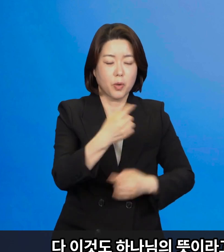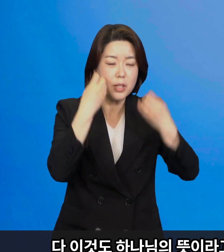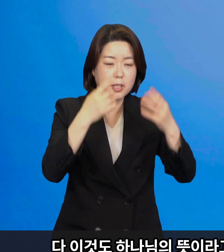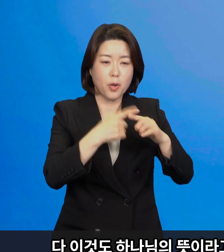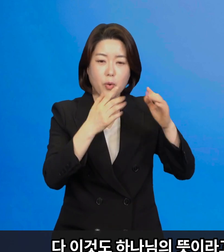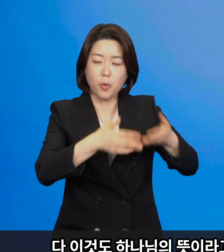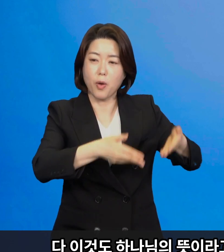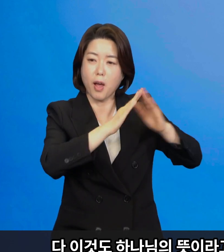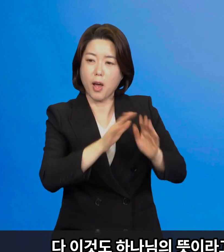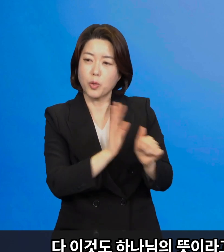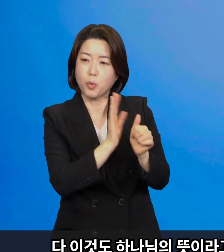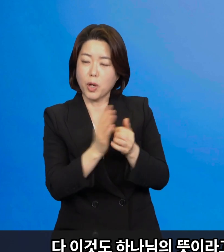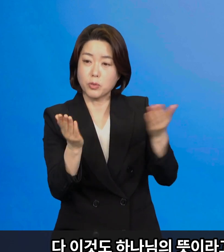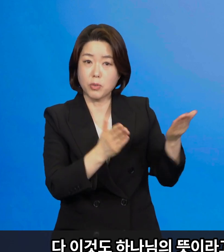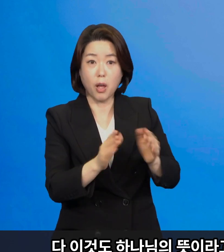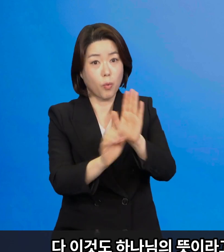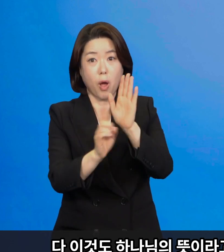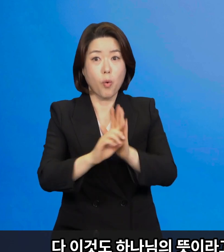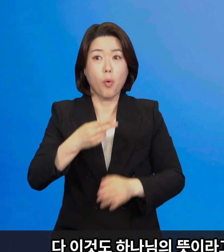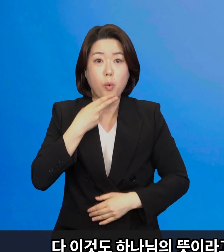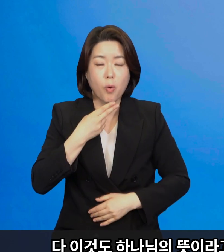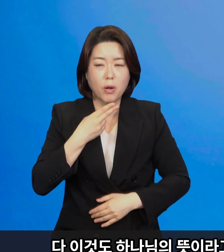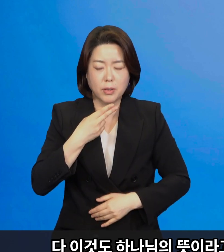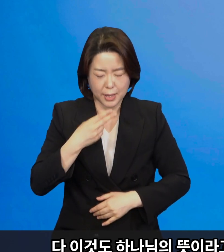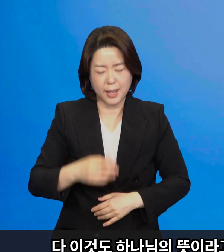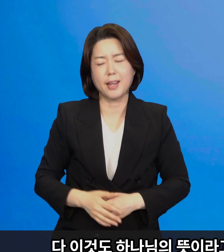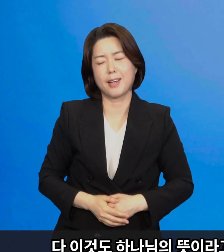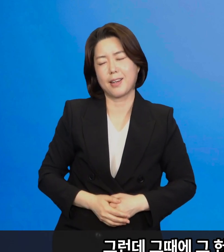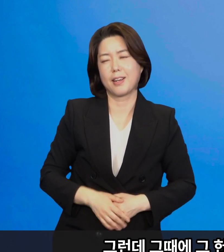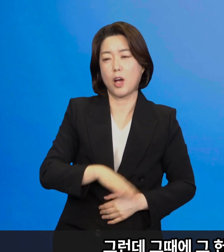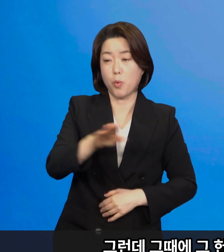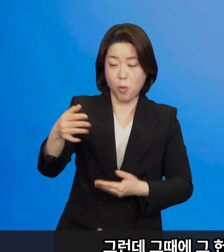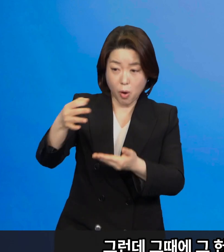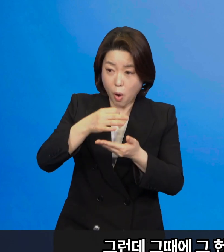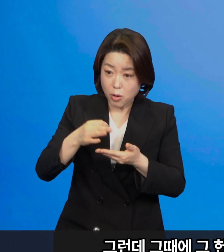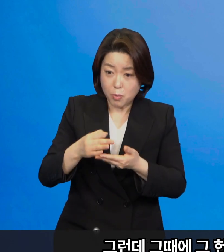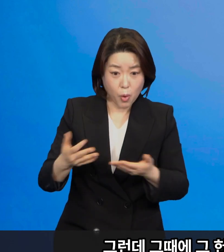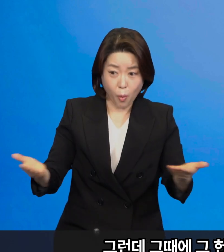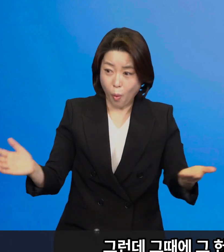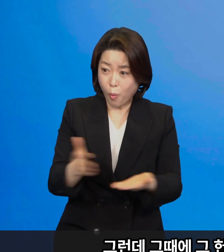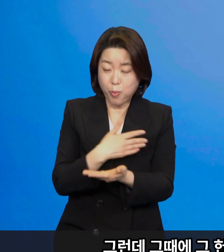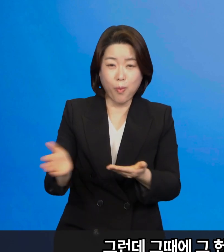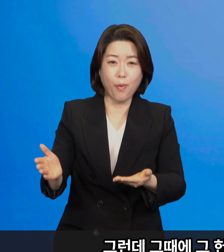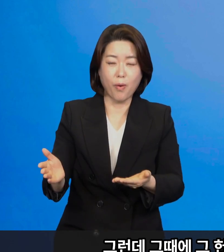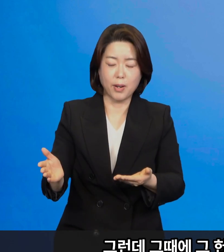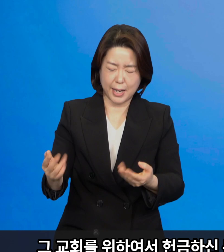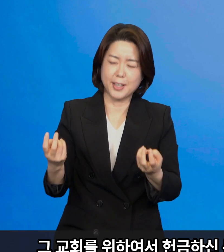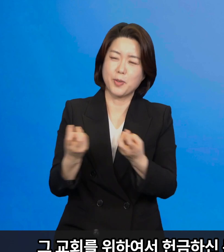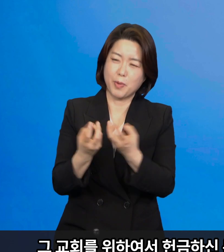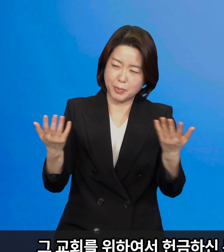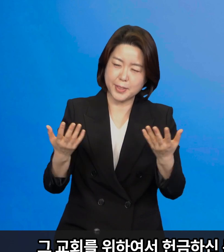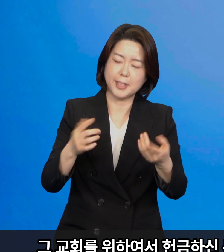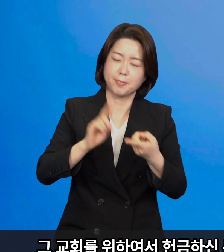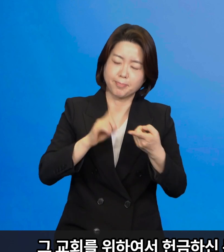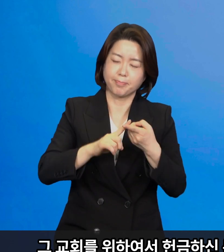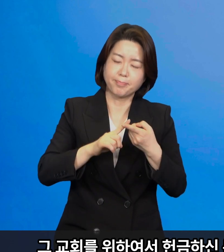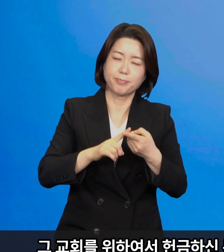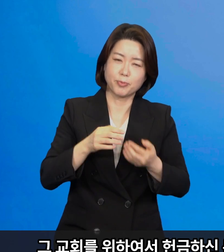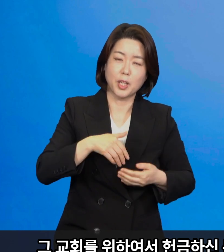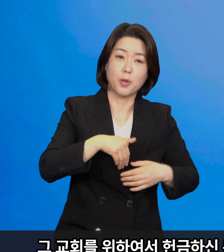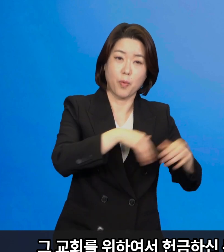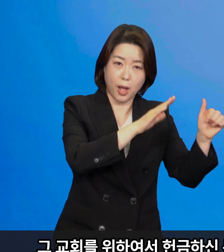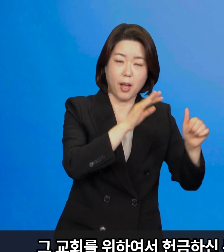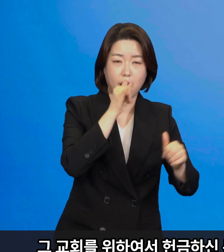이것도 하나님의 뜻이라고 여기고 그냥 나가게 됐습니다. 그런데 그때에 그 헌금을 하신 분이 있어요. 그 교회를